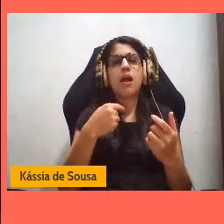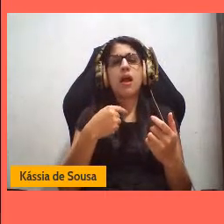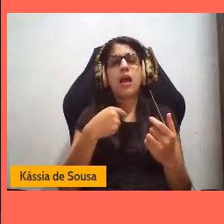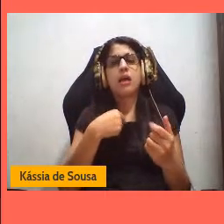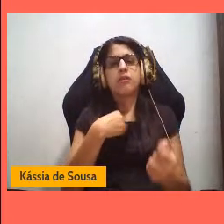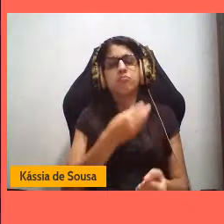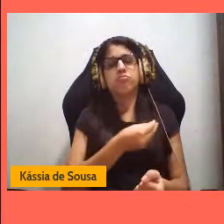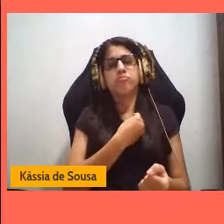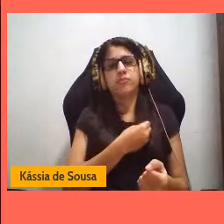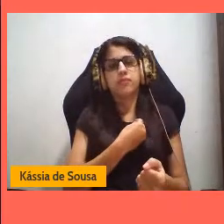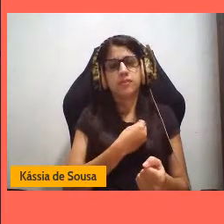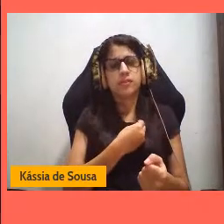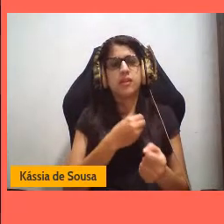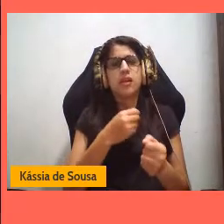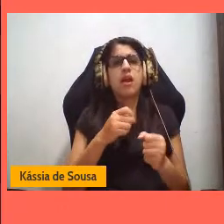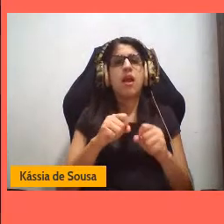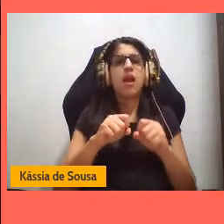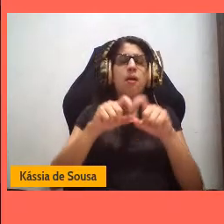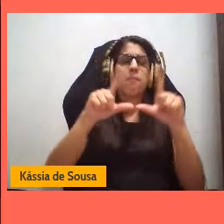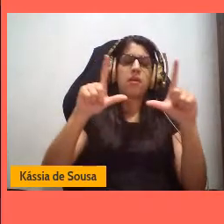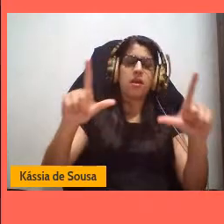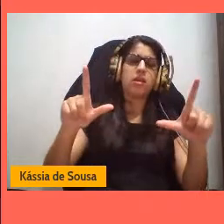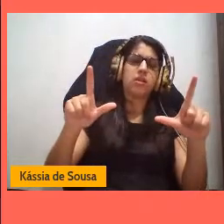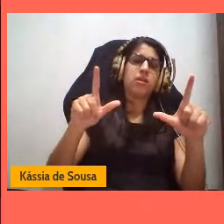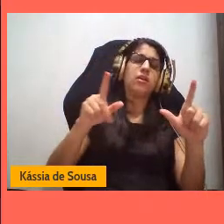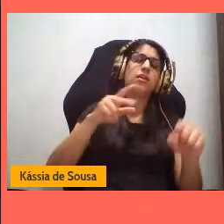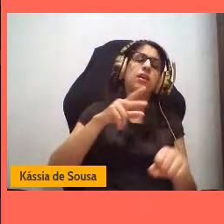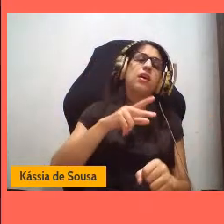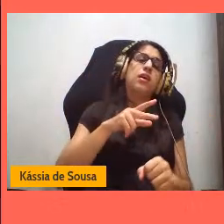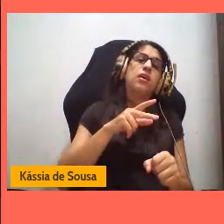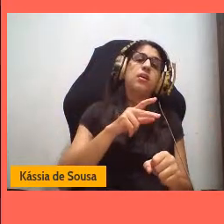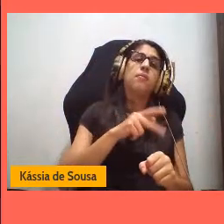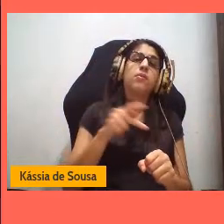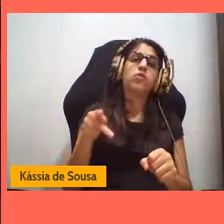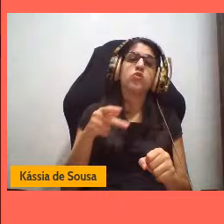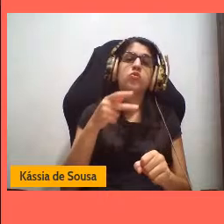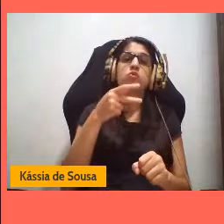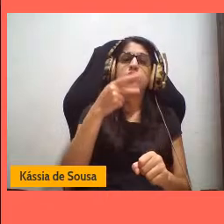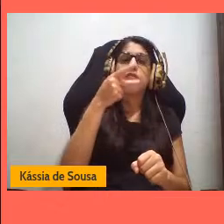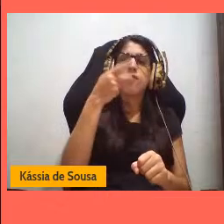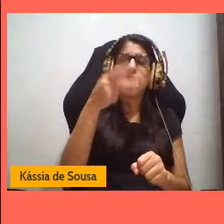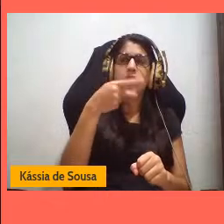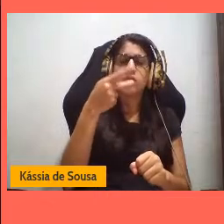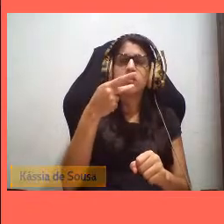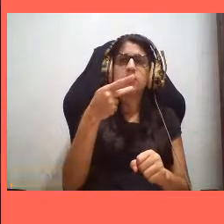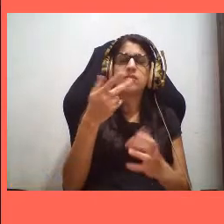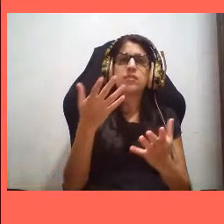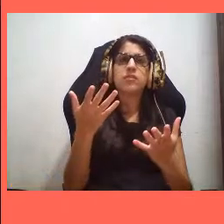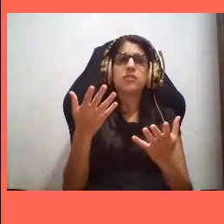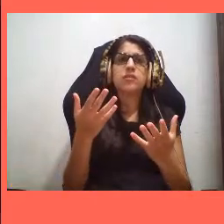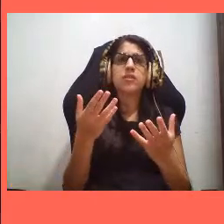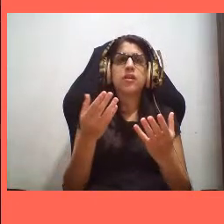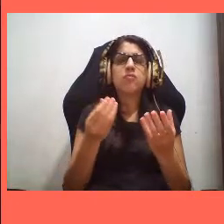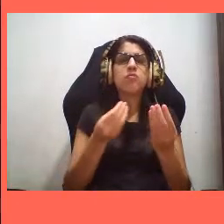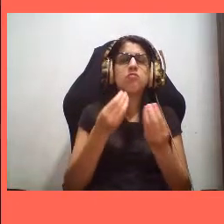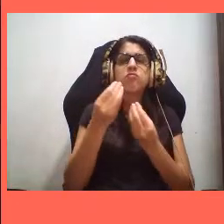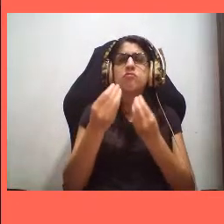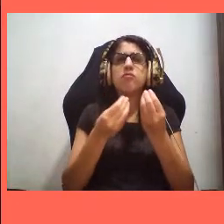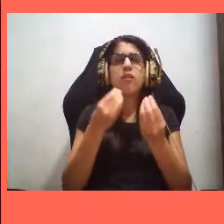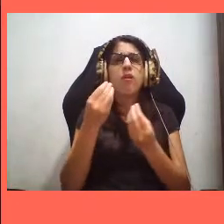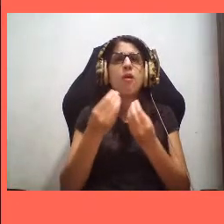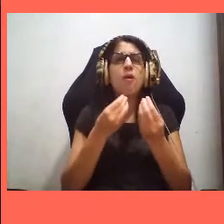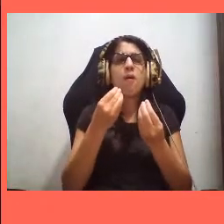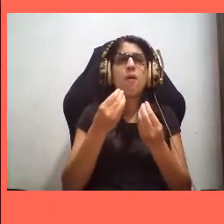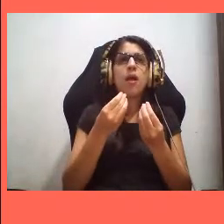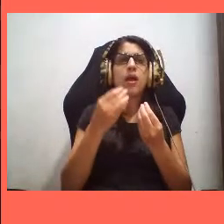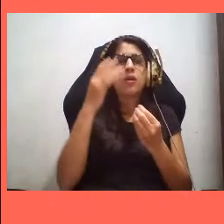abertura também, havia uma professora, e que ela falou, assim, de uma forma, de uma memória sobre Paulo